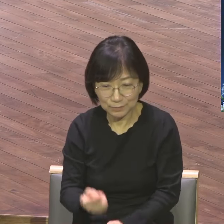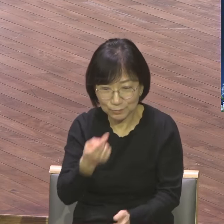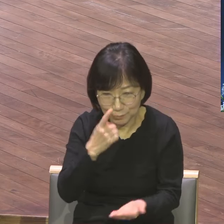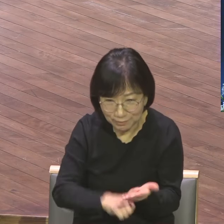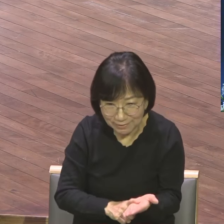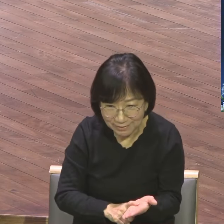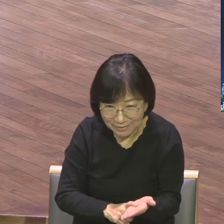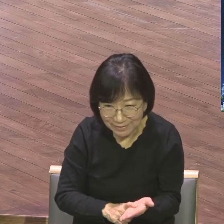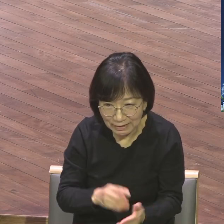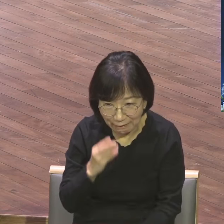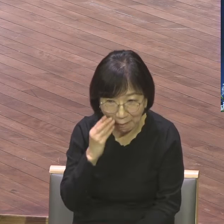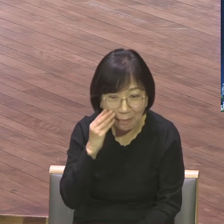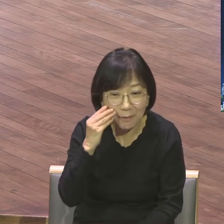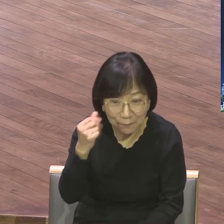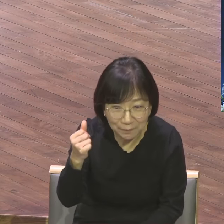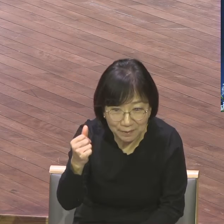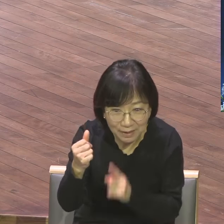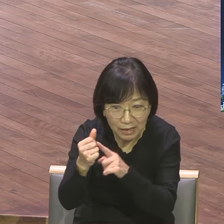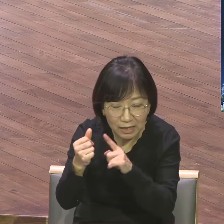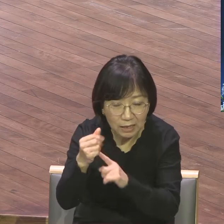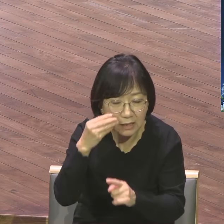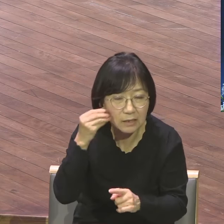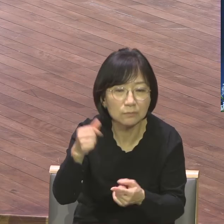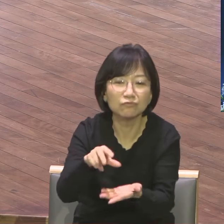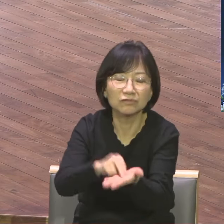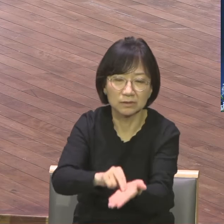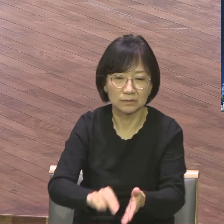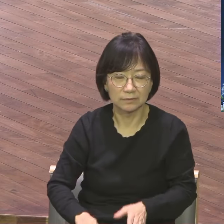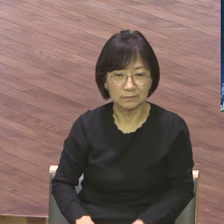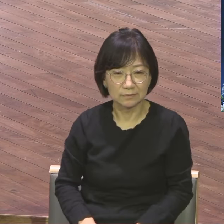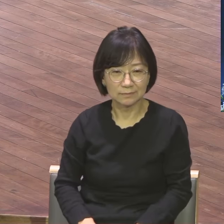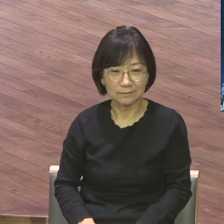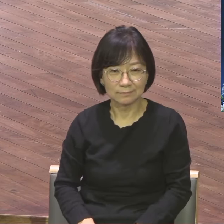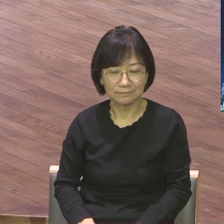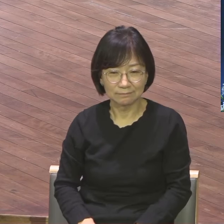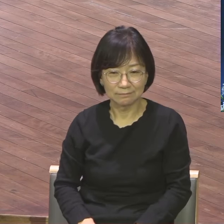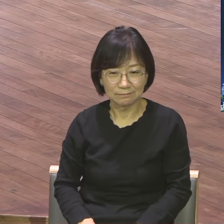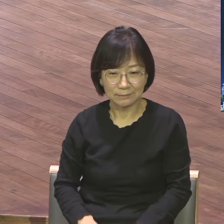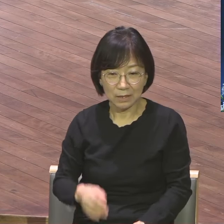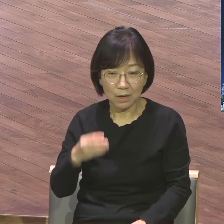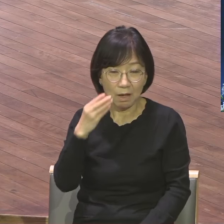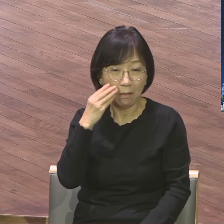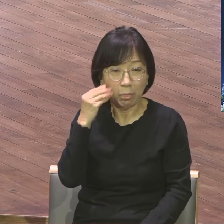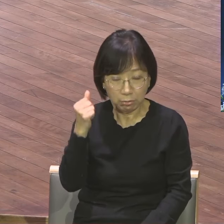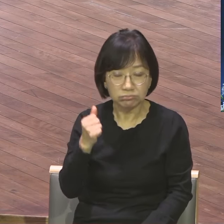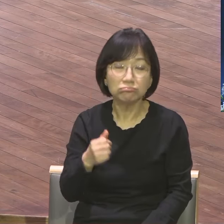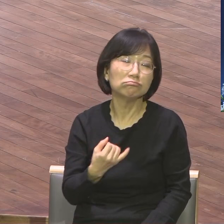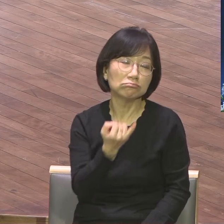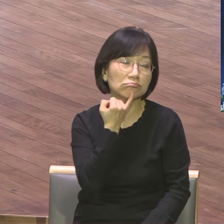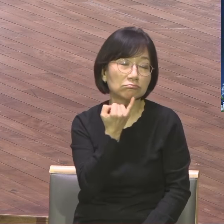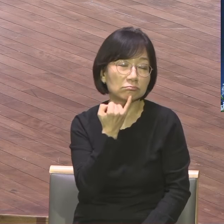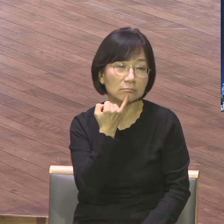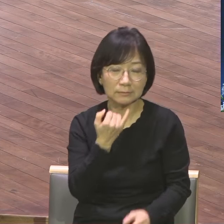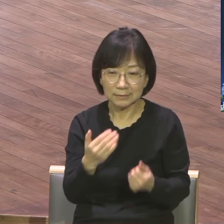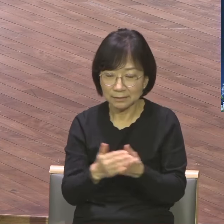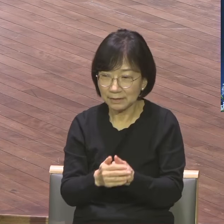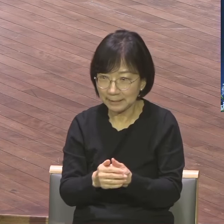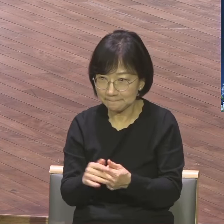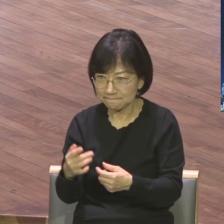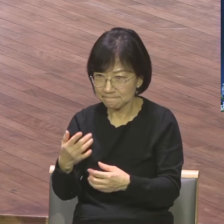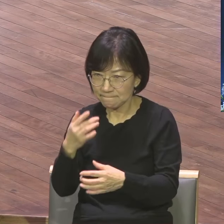근데 그 익숙함이 결국 어떻게 합니까? 도전하는 힘을 상실해버립니다. 동력을